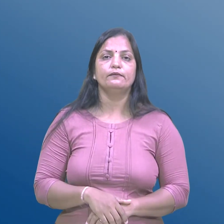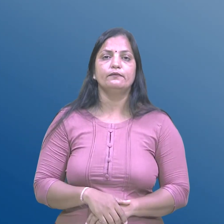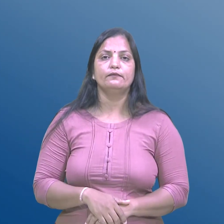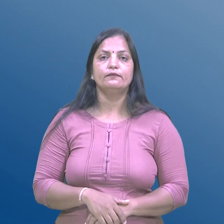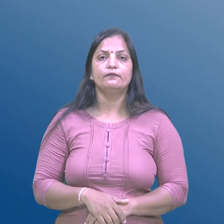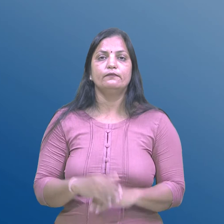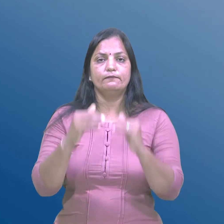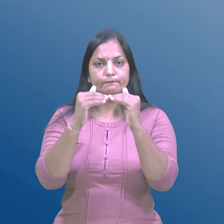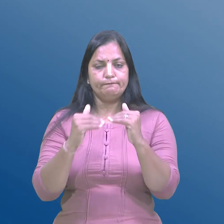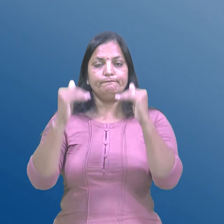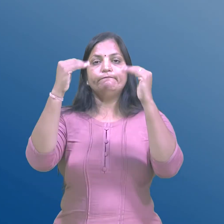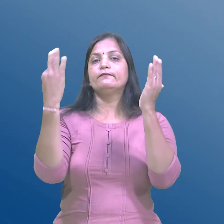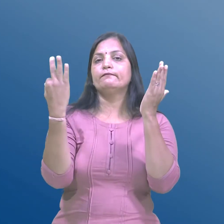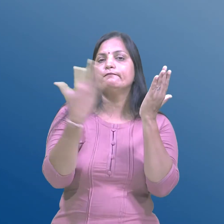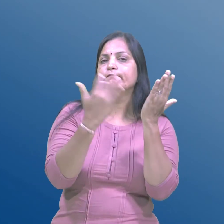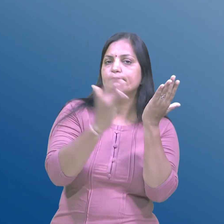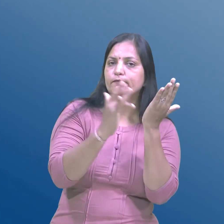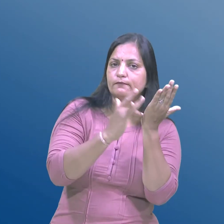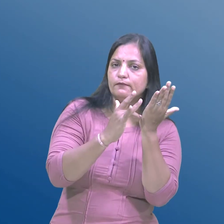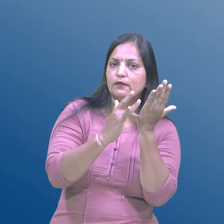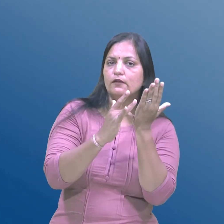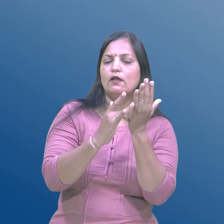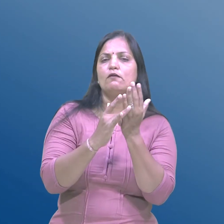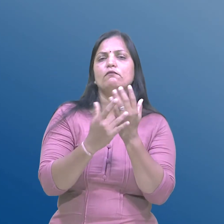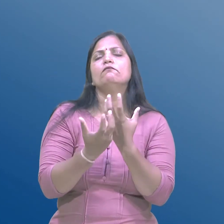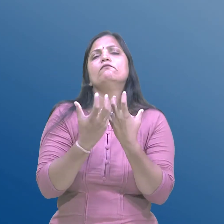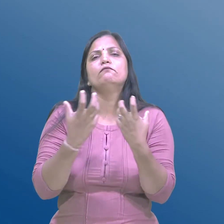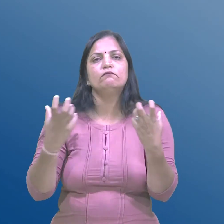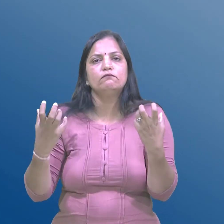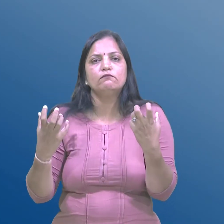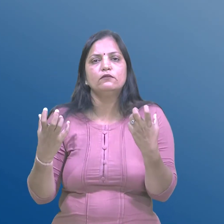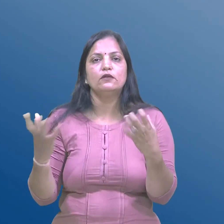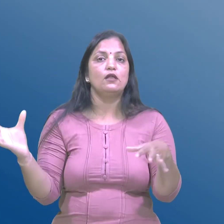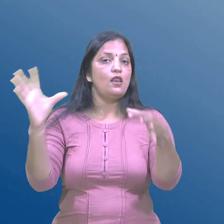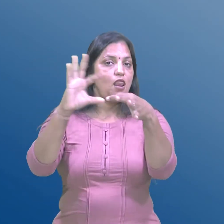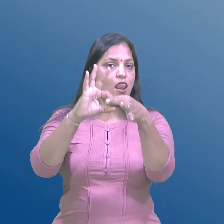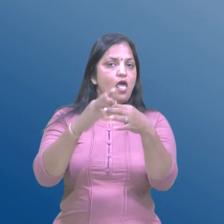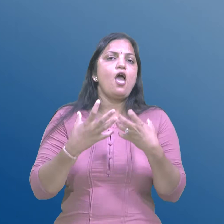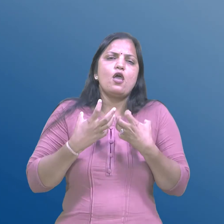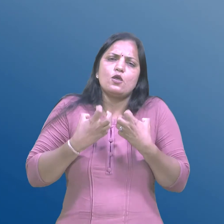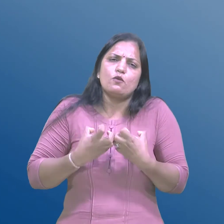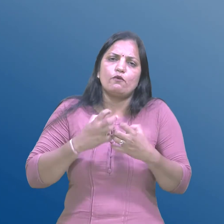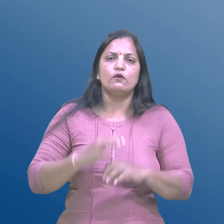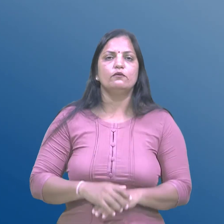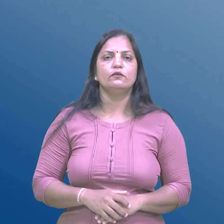ઉચ્ચતર તકનીકી સહાયના સહાયક ઉપકરણો લગાવવાની જરૂરિયાત વિના બધા જ